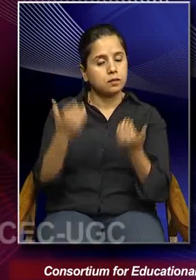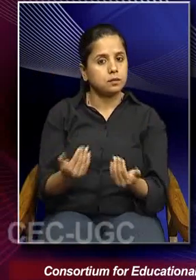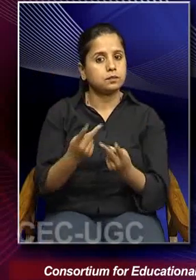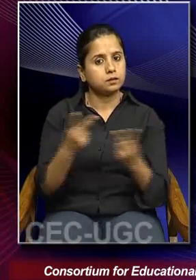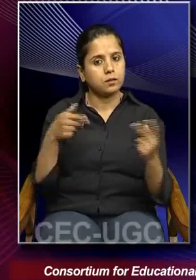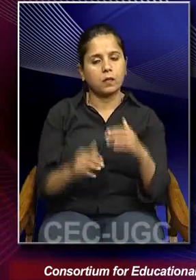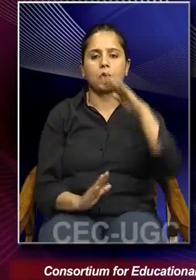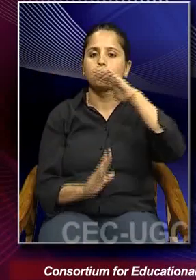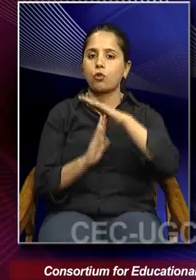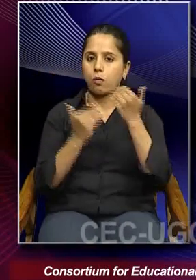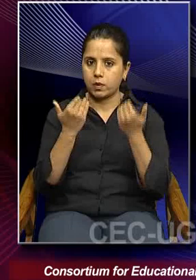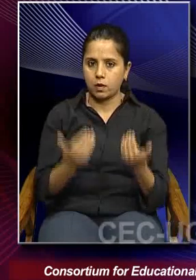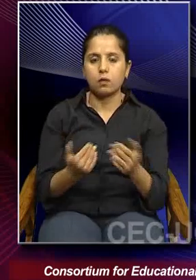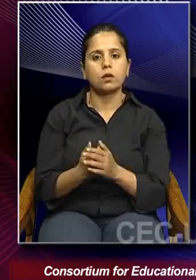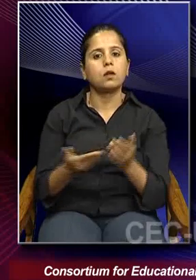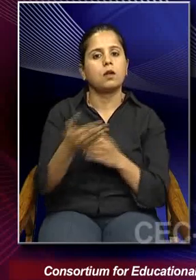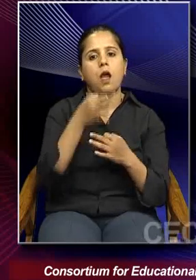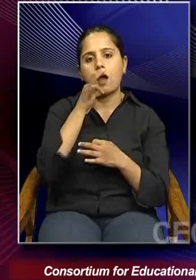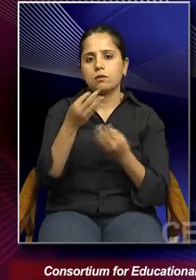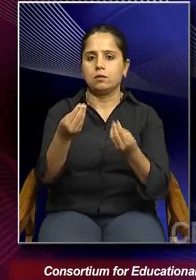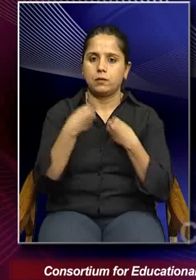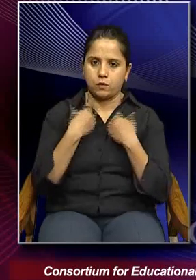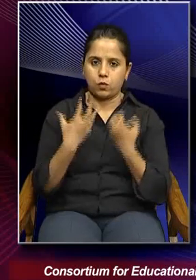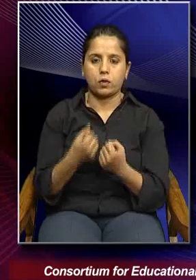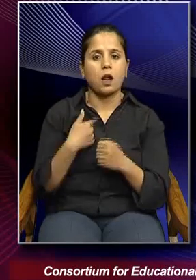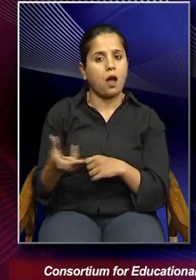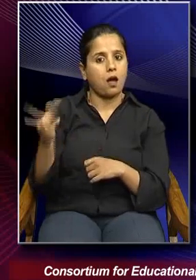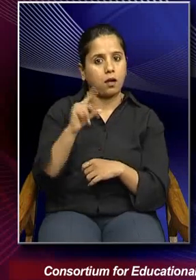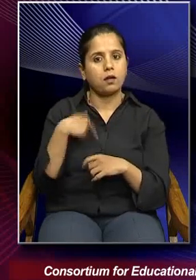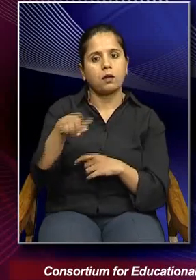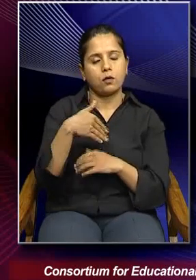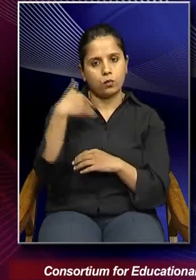विराम देते हुए आजा चाहते हैं नमस्कार